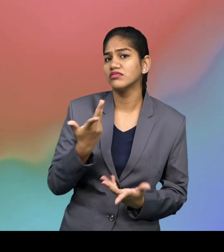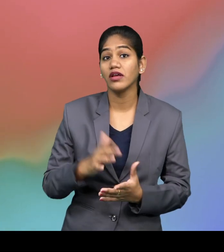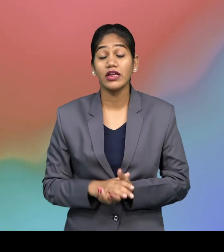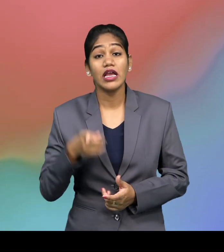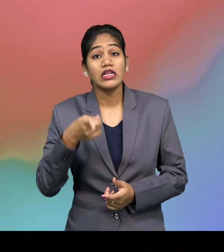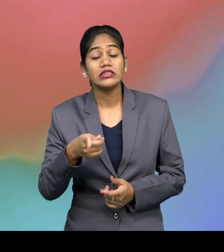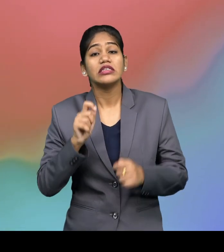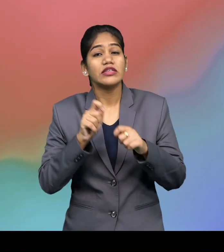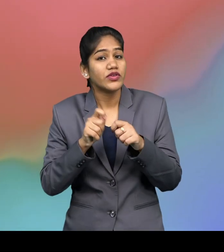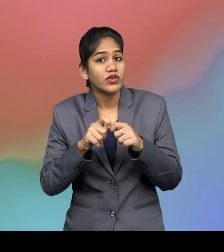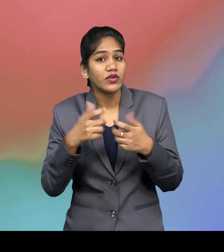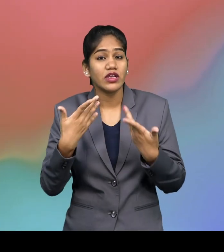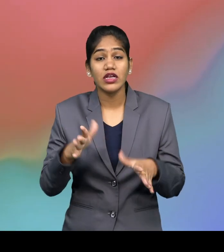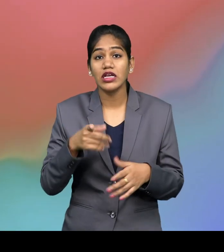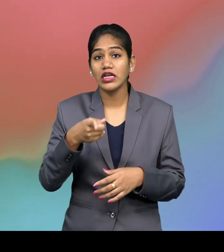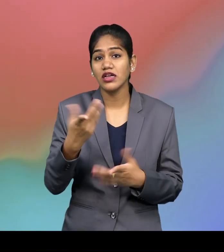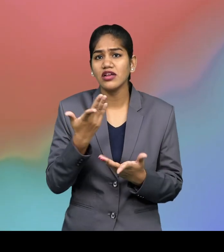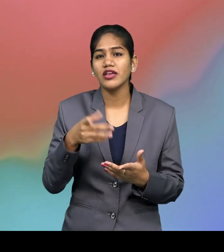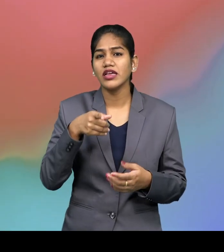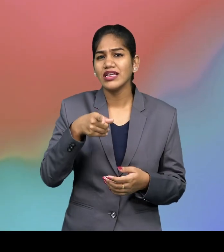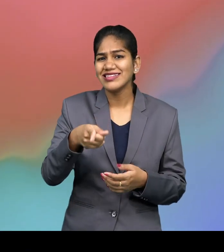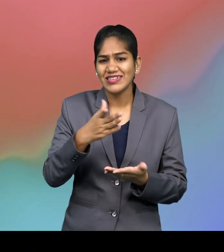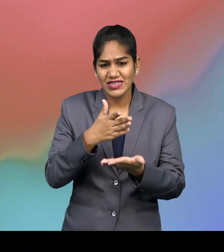ఖాళీని పూర్తిగా ఖాళీ చేసే చర్య.